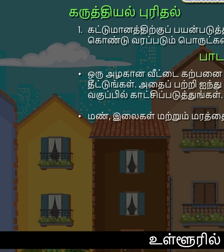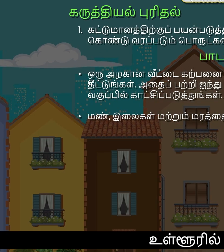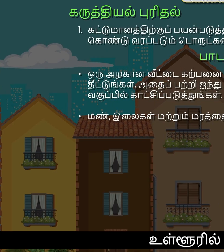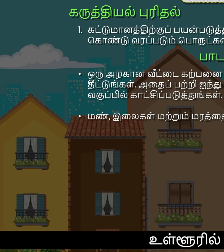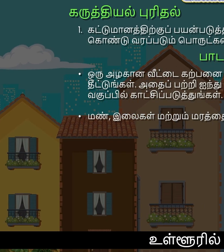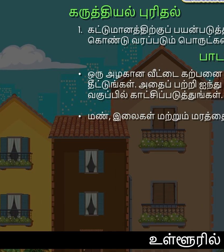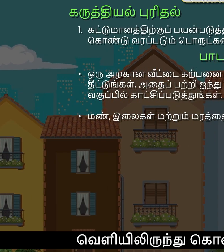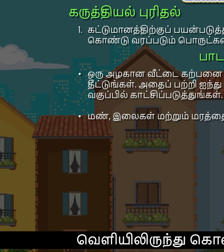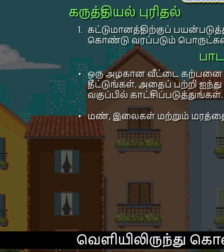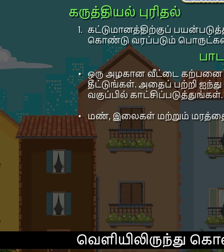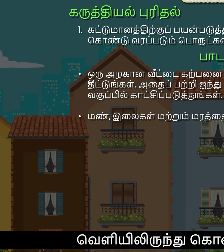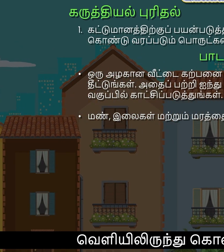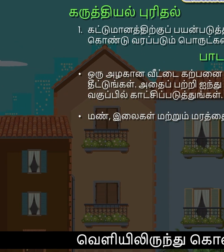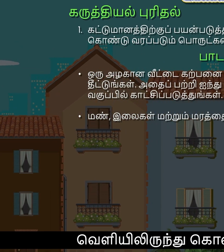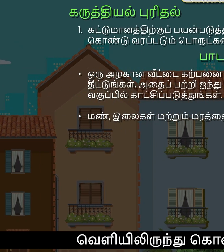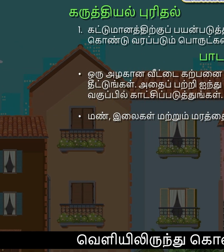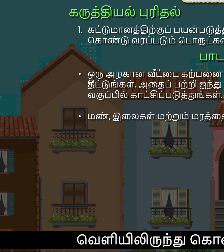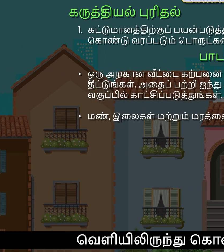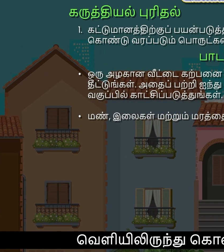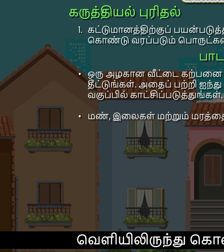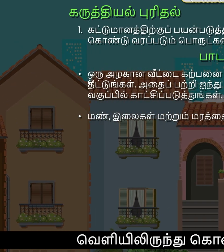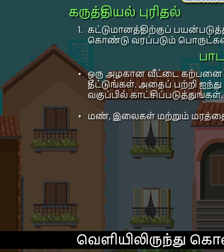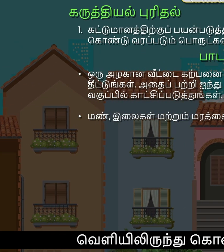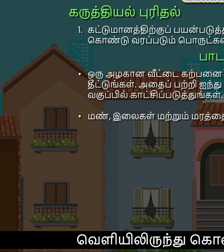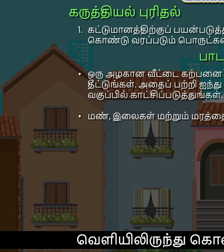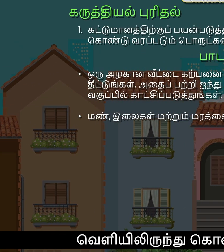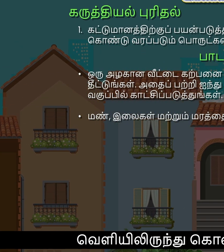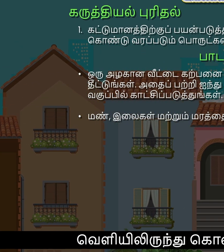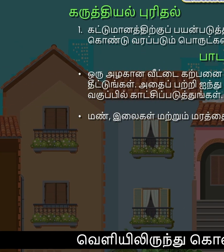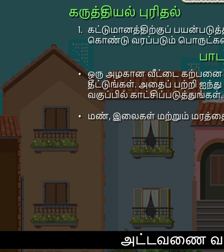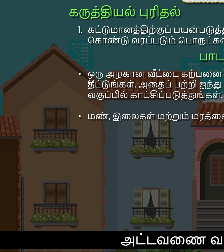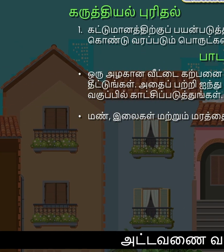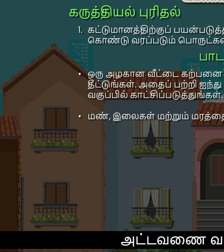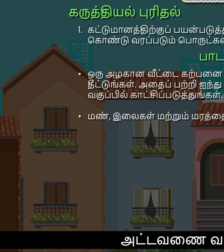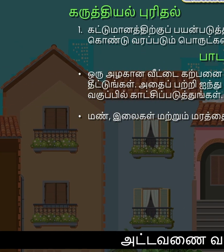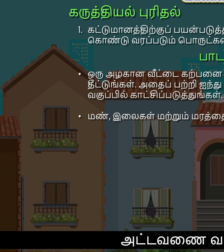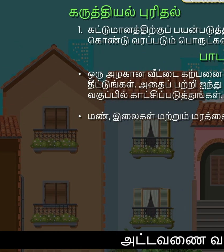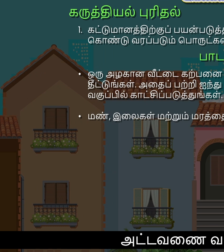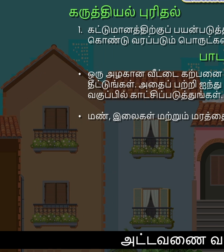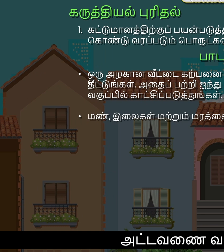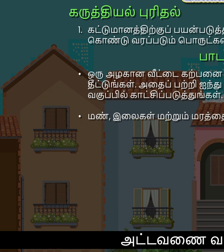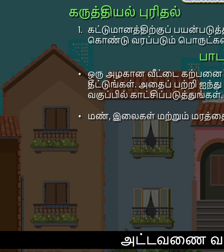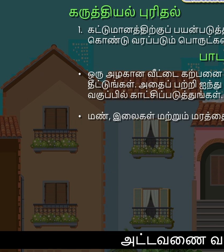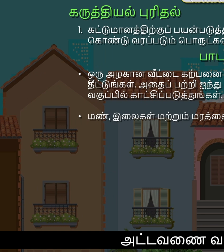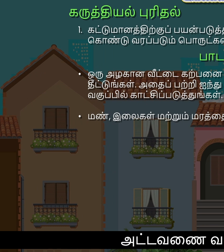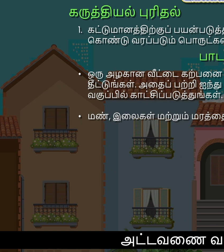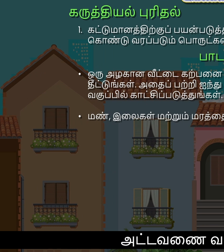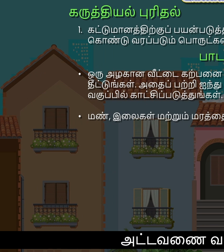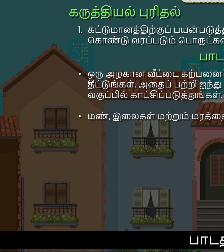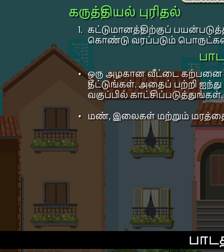பயன்படுத்தப்படும் உள்ளூரில் கிடைக்கும் மற்றும் வெளியூரிலிருந்து கொண்டு வரப்படும் பொருட்களை அட்டவணை வடிவில்